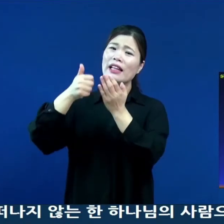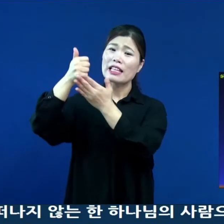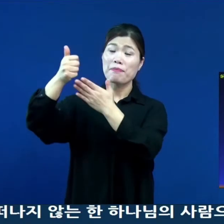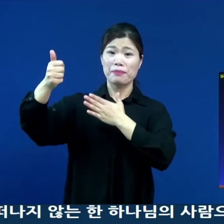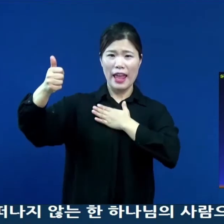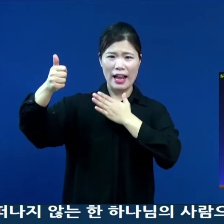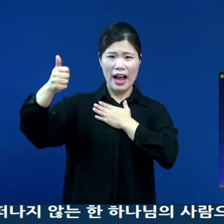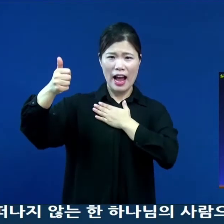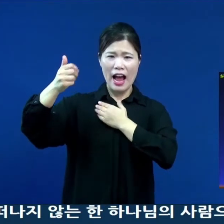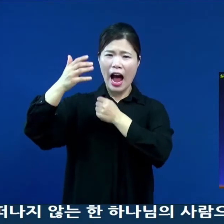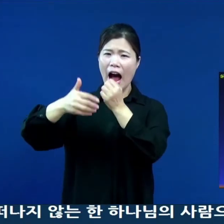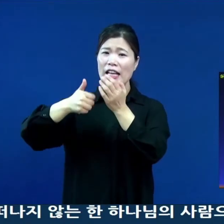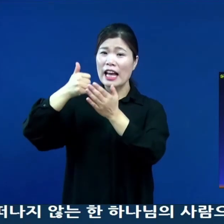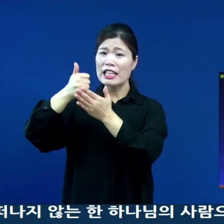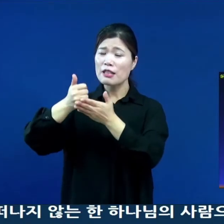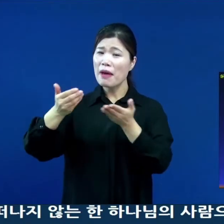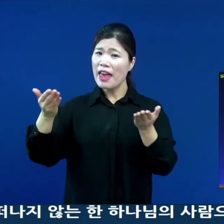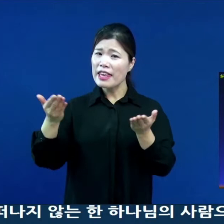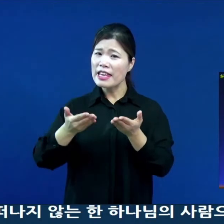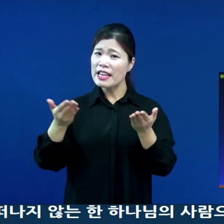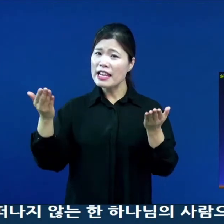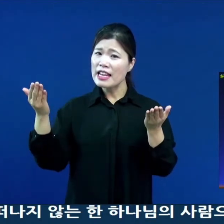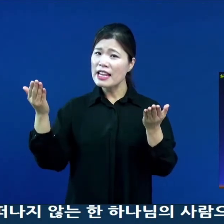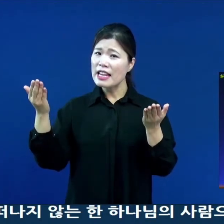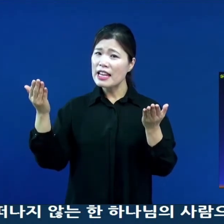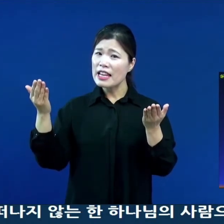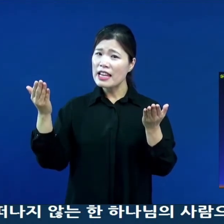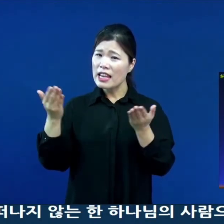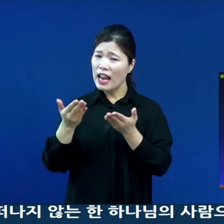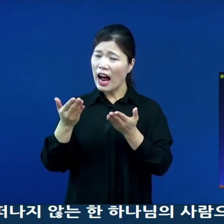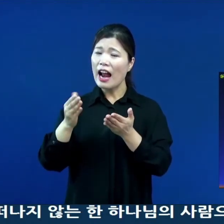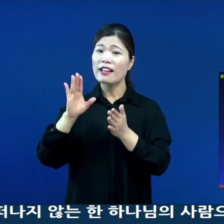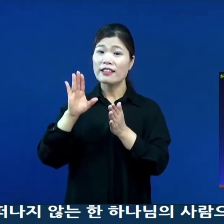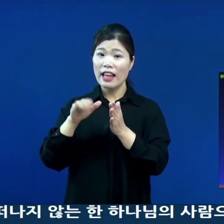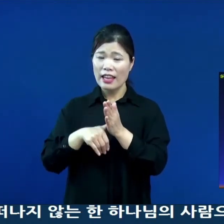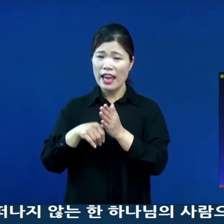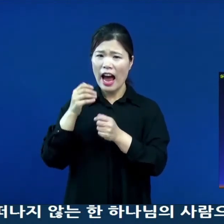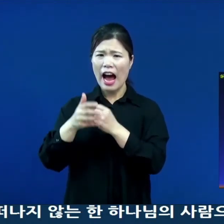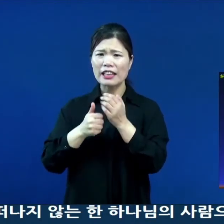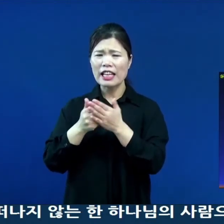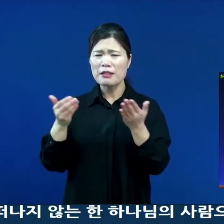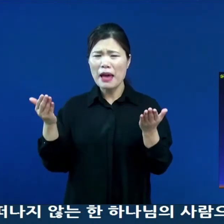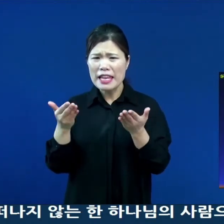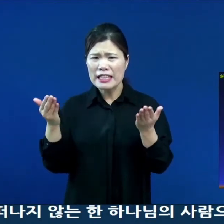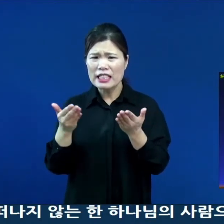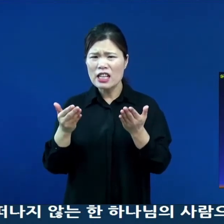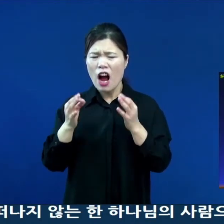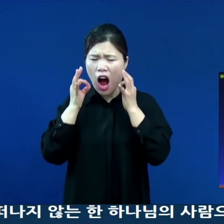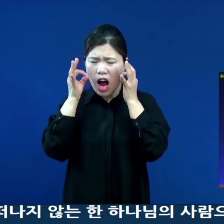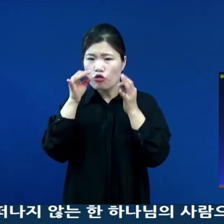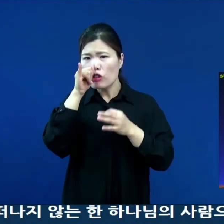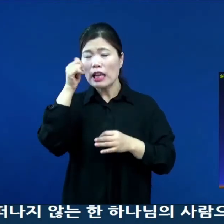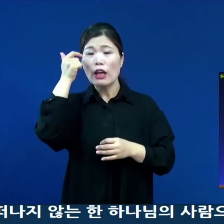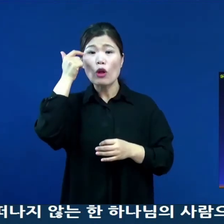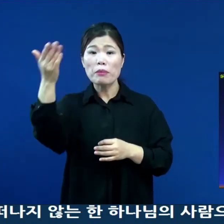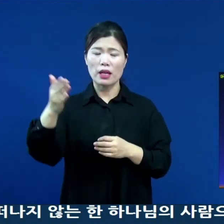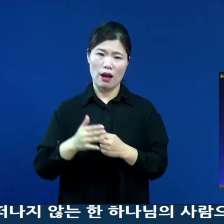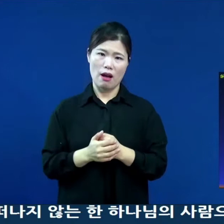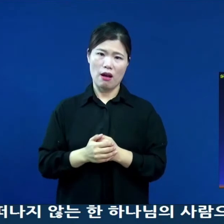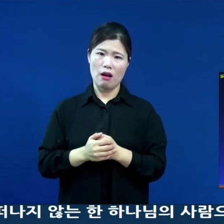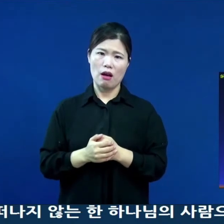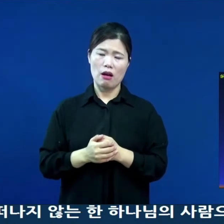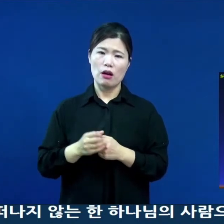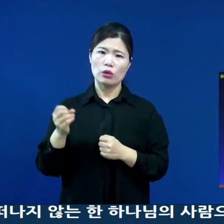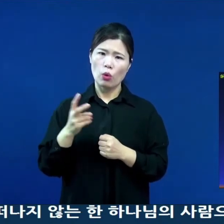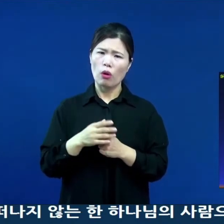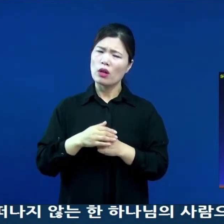일하는 척하면서 내 일을 하는 게 아니라 진짜 하나님의 일을 합니까? 나는 하나님의 일을 한다고 생각하는데 그 일이 하나님의 뜻이 아닌 것을